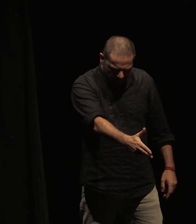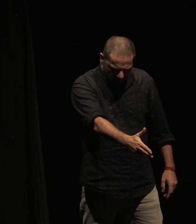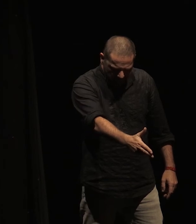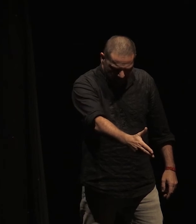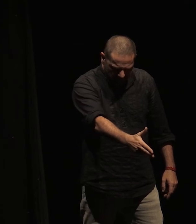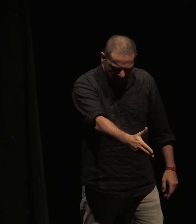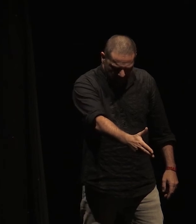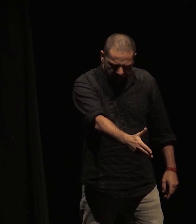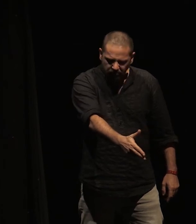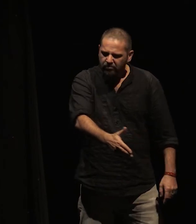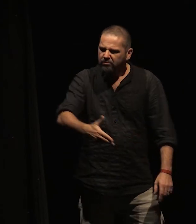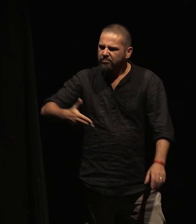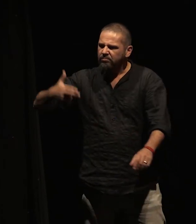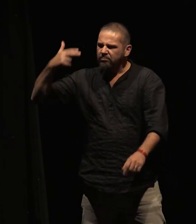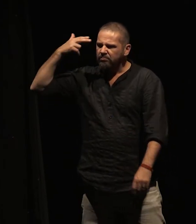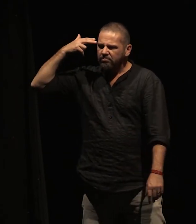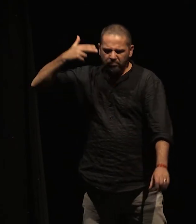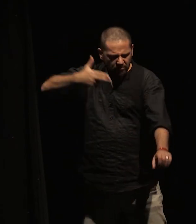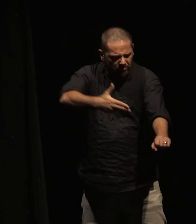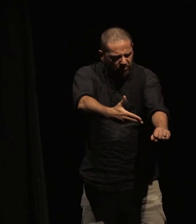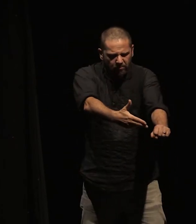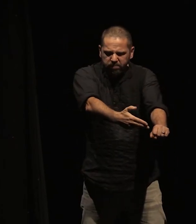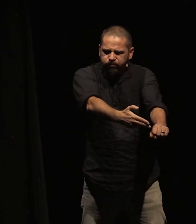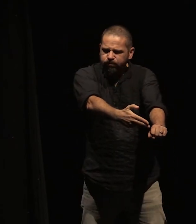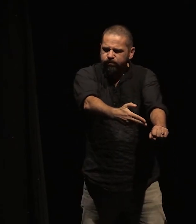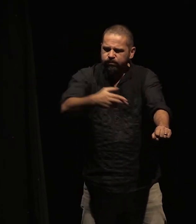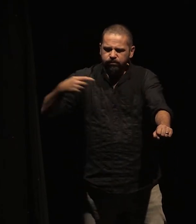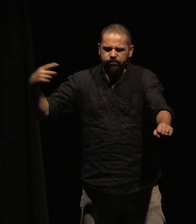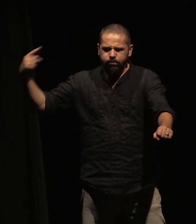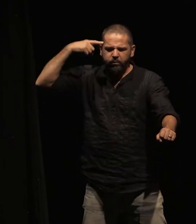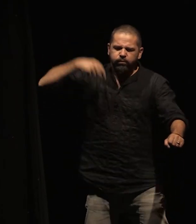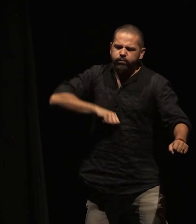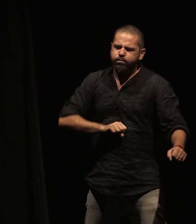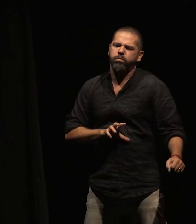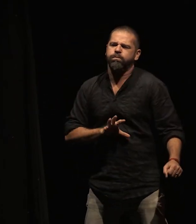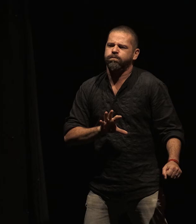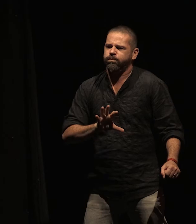La balle ressortit par le ventre et nous l'enterrâmes sous la branche d'un olivier.